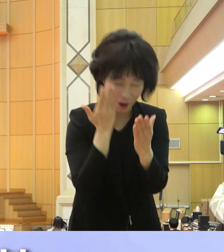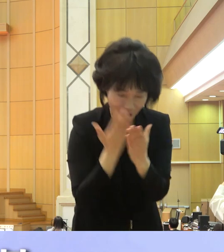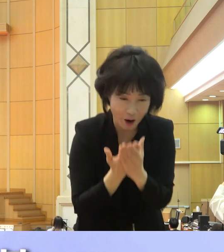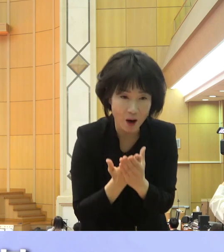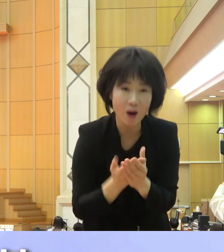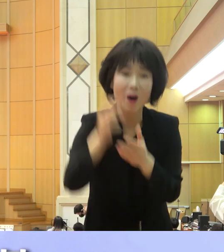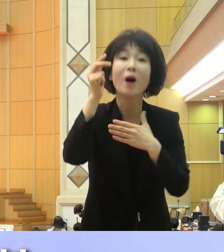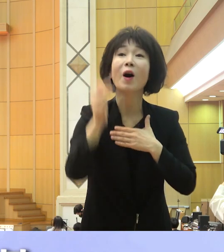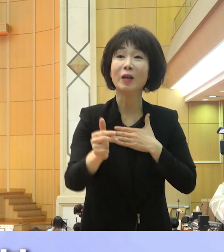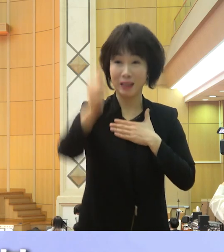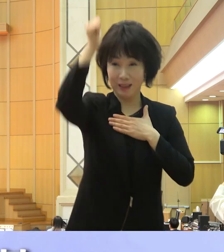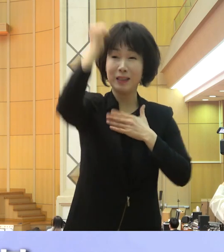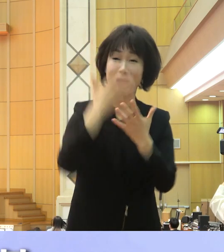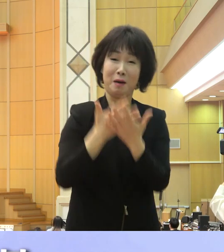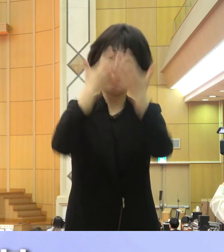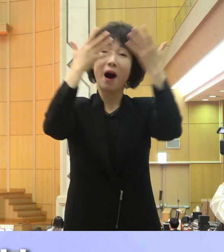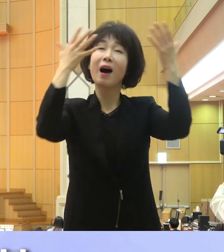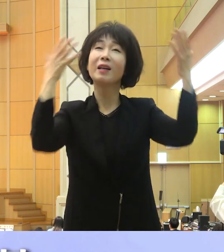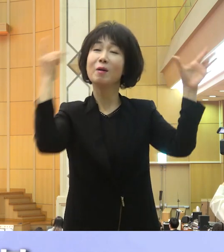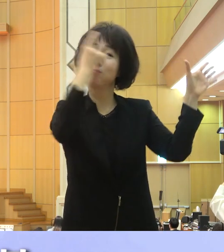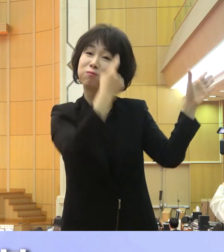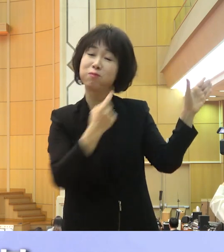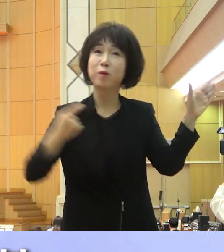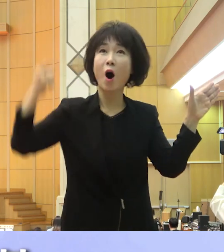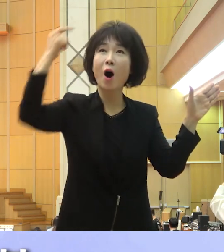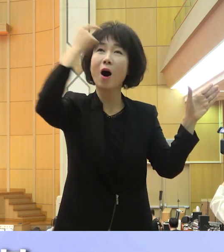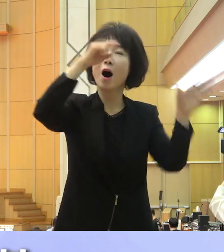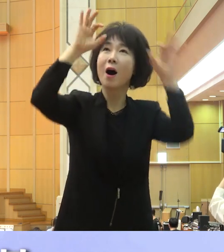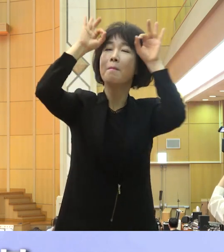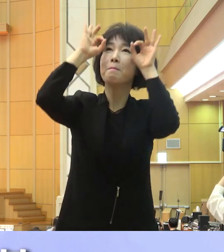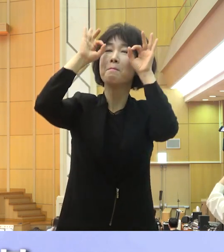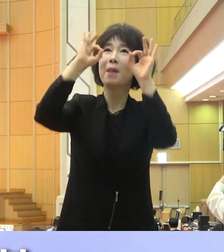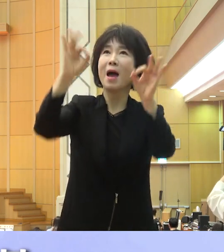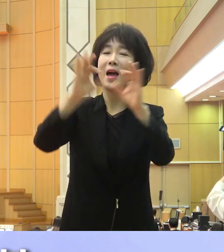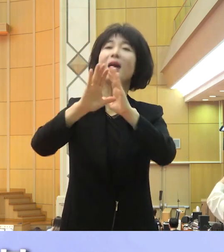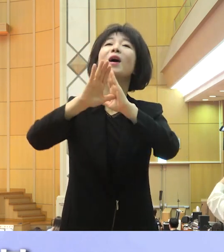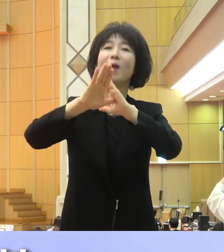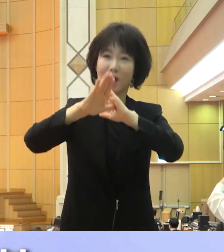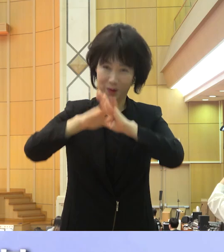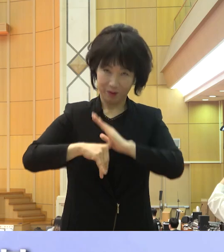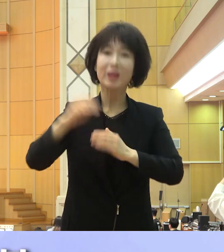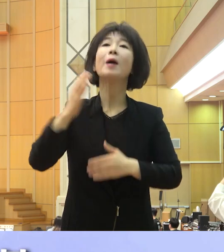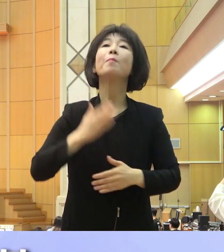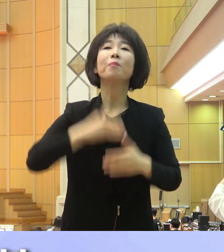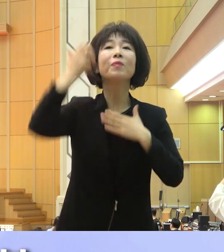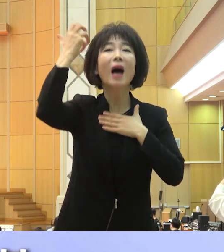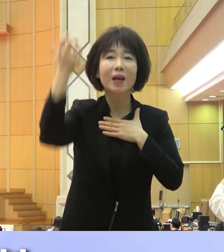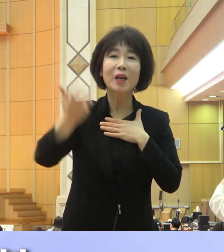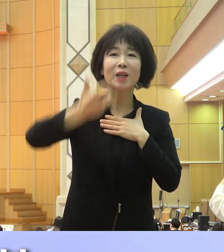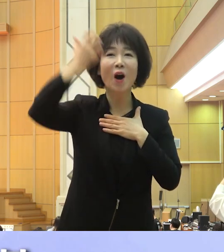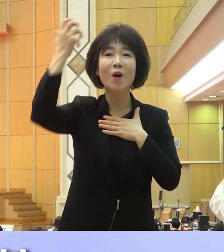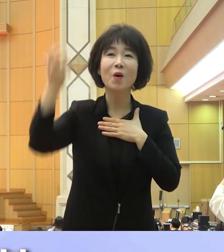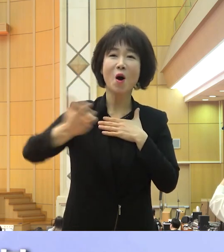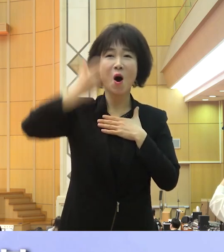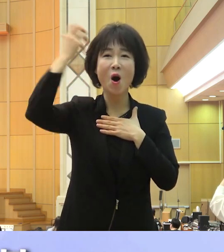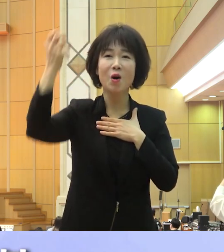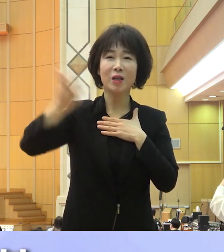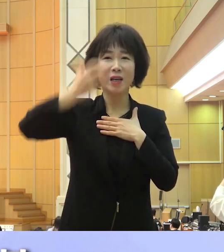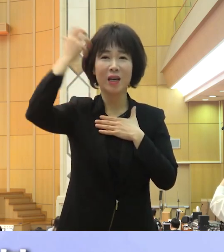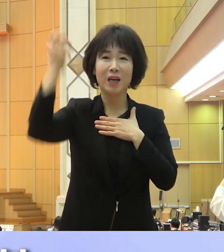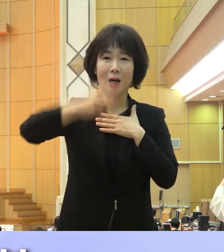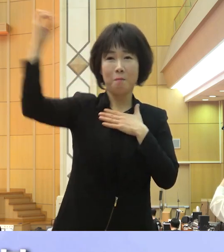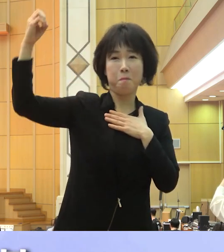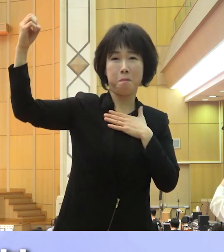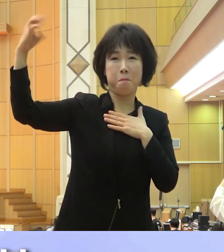비춰주시옵소서. 그 밝은 얼굴 배울 때 한 번 더 찬양합니다.